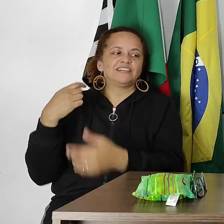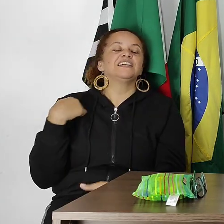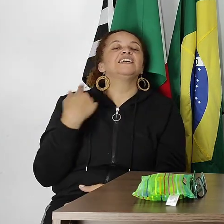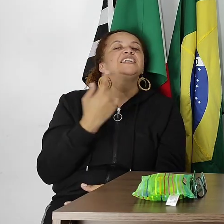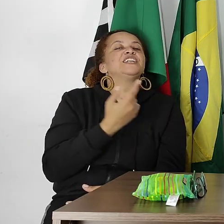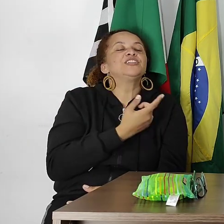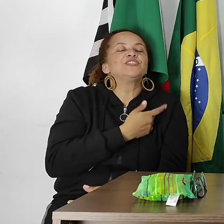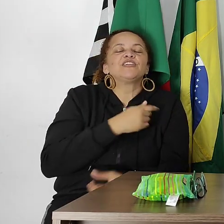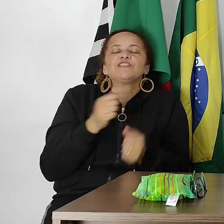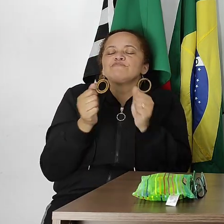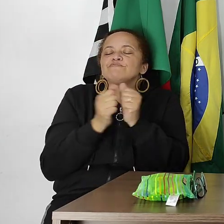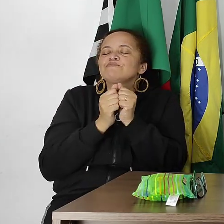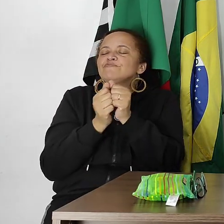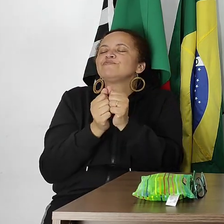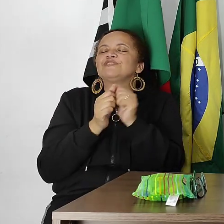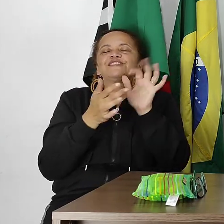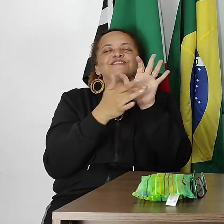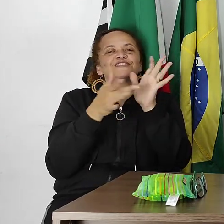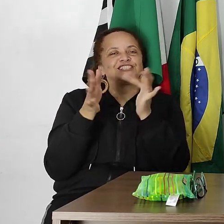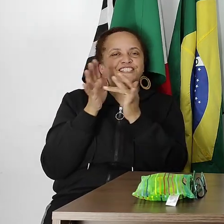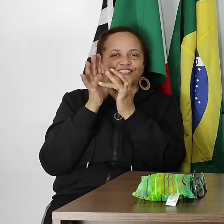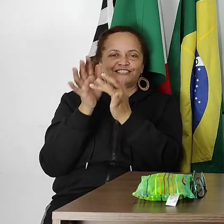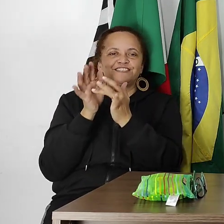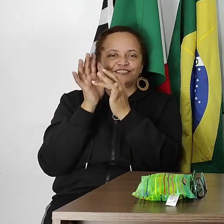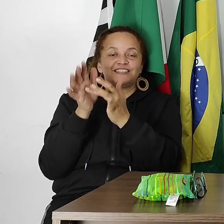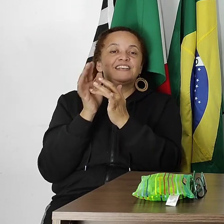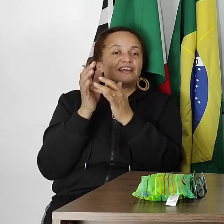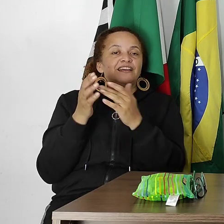ressuscitou juntamente com Ele, e nos fez assentar